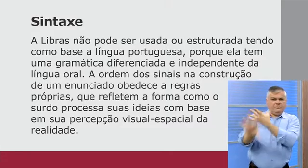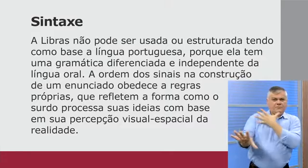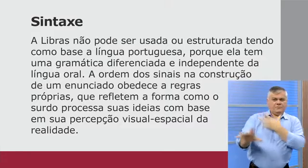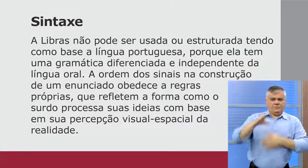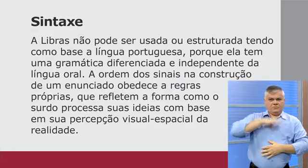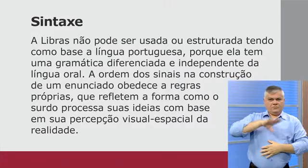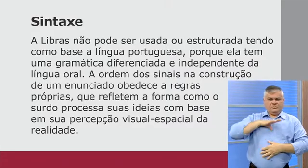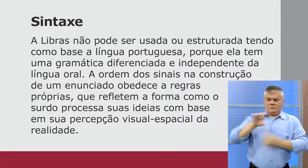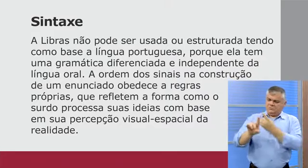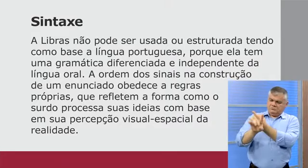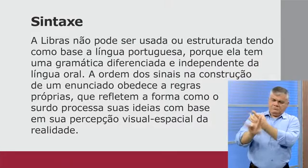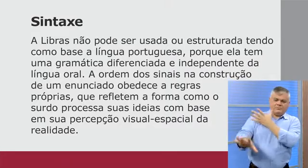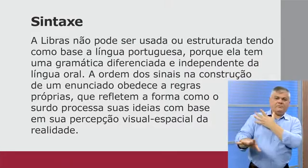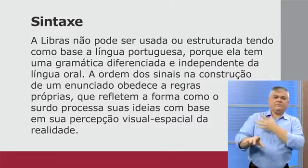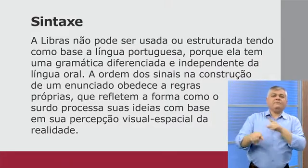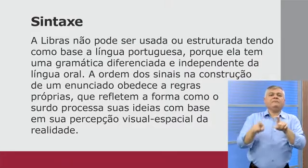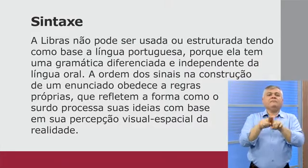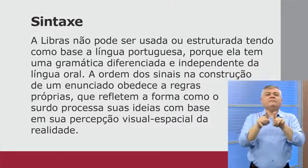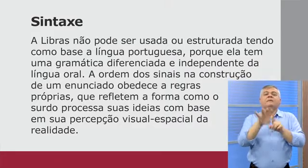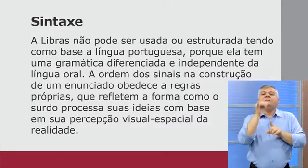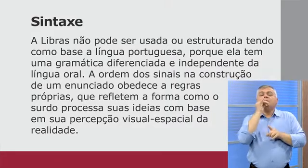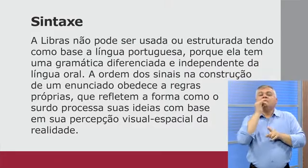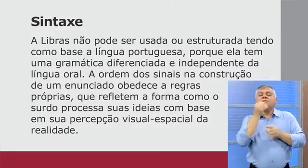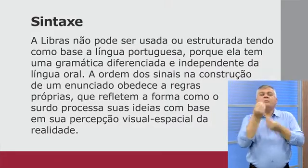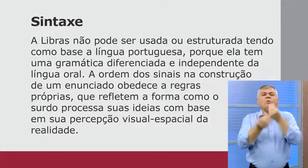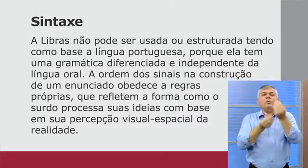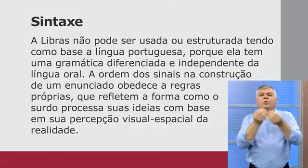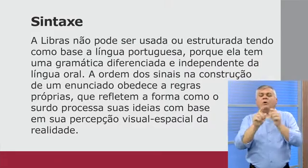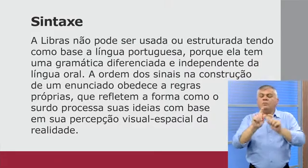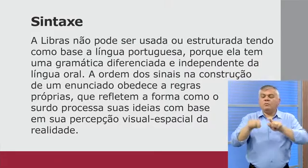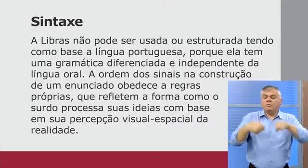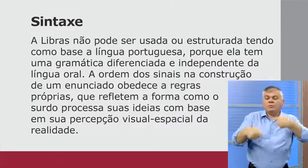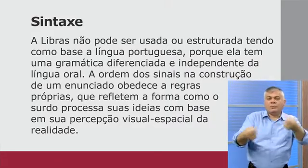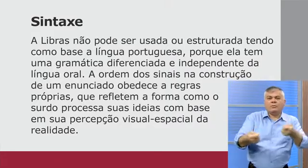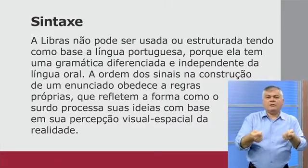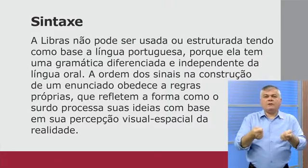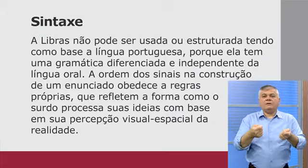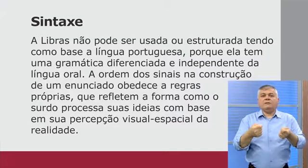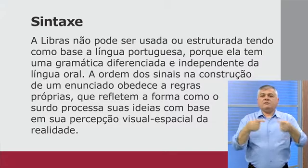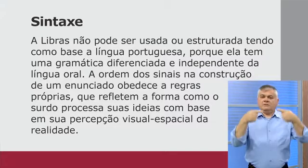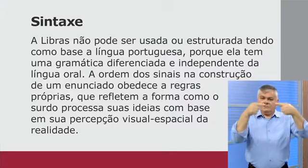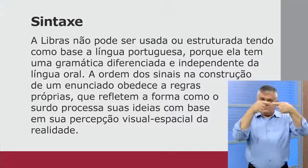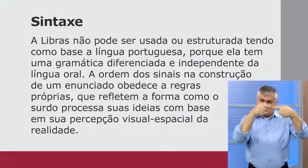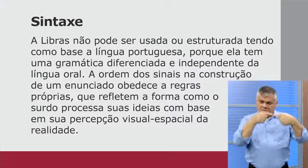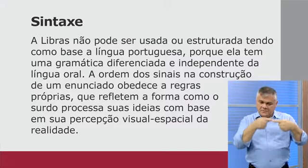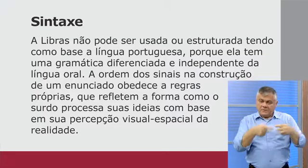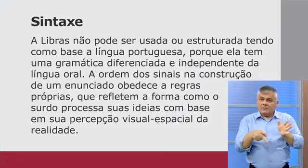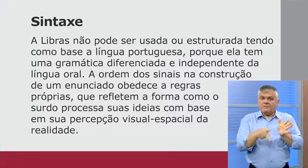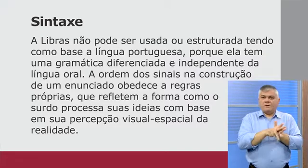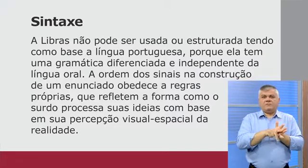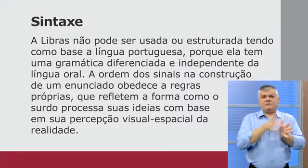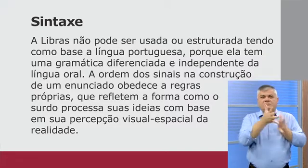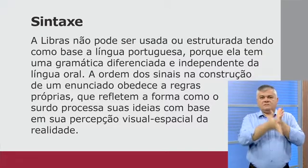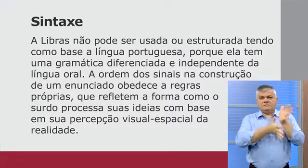oral. A ordem dos sinais na construção de um enunciado obedece às regras próprias e que refletem a forma do